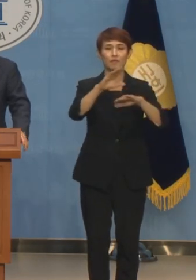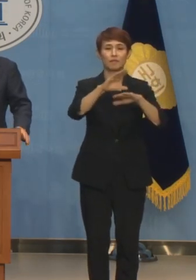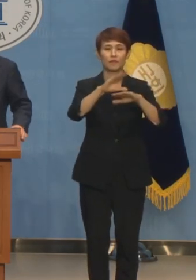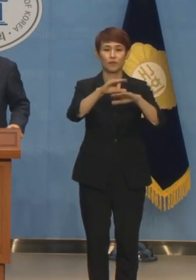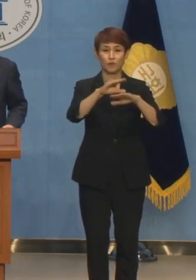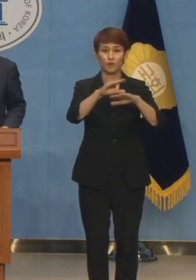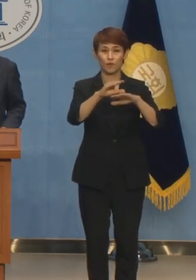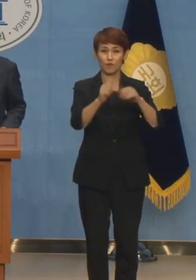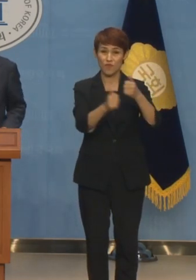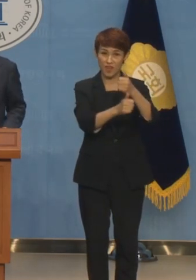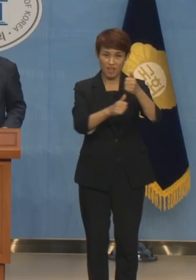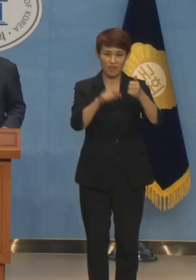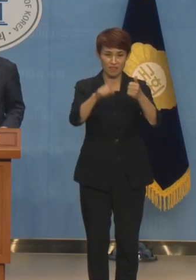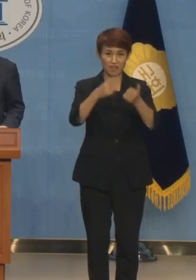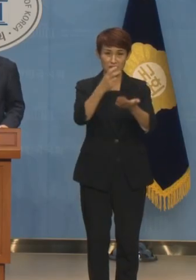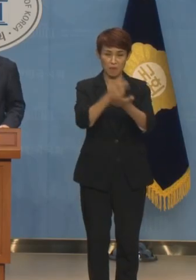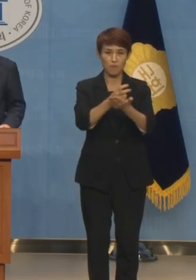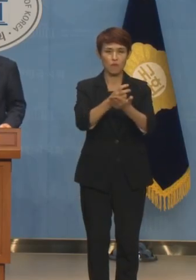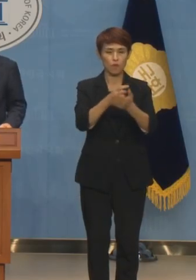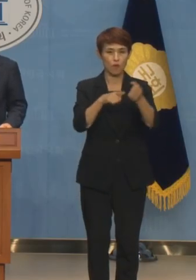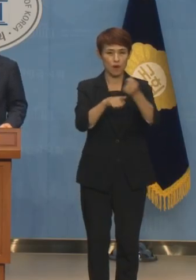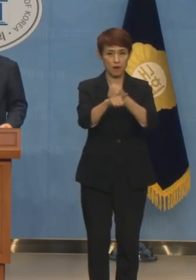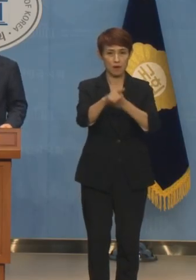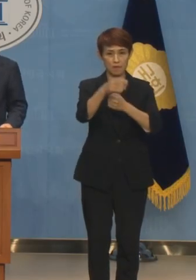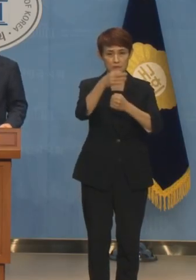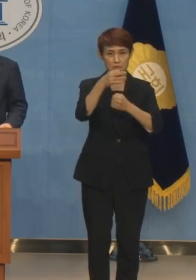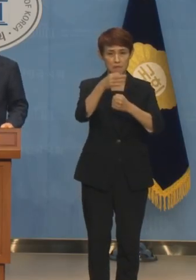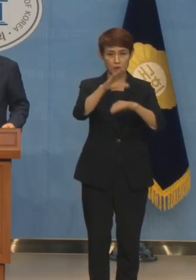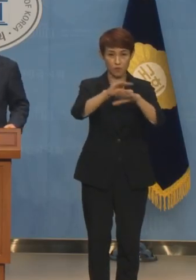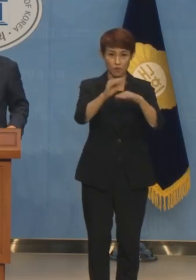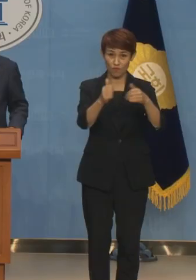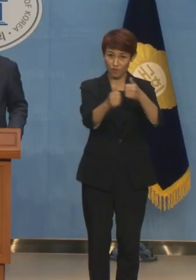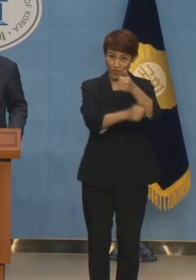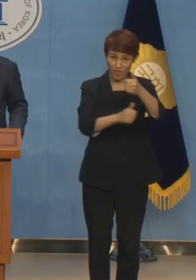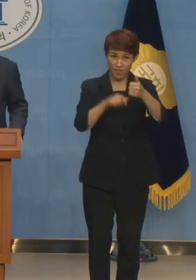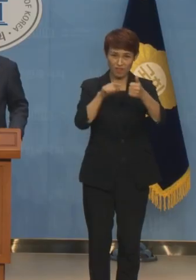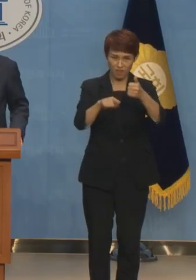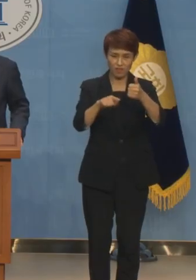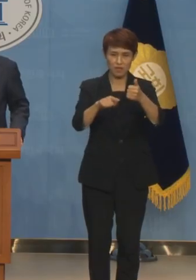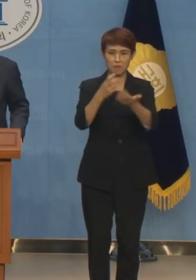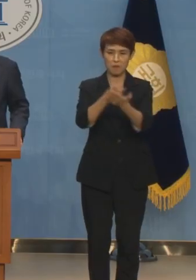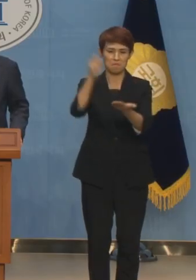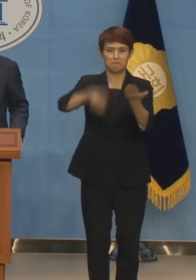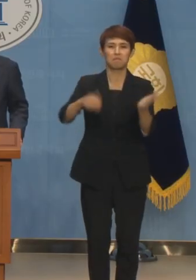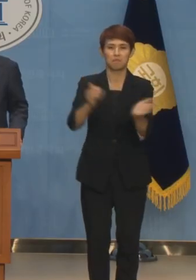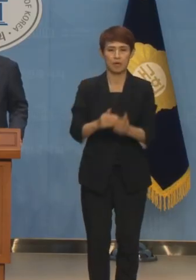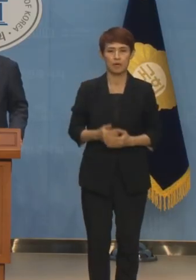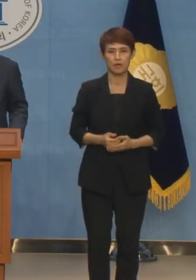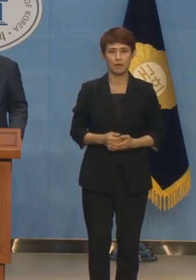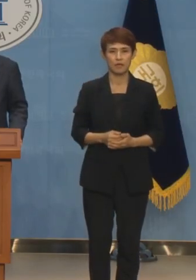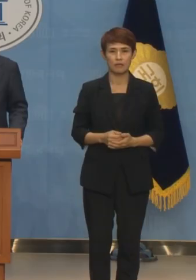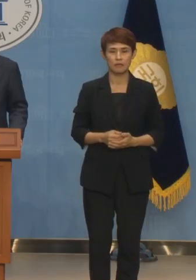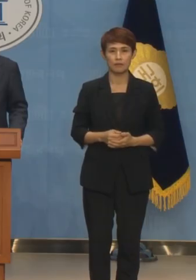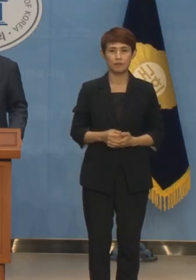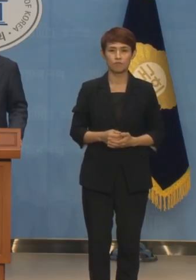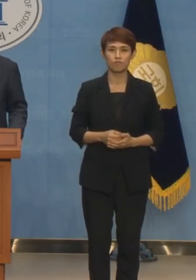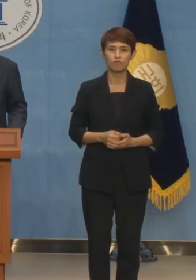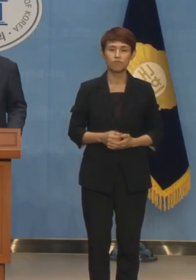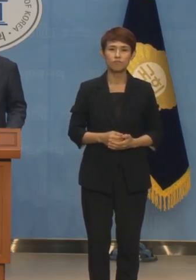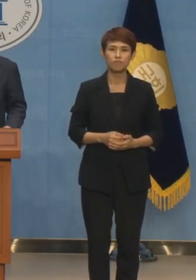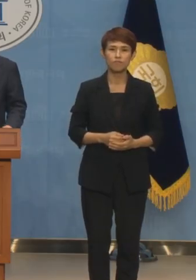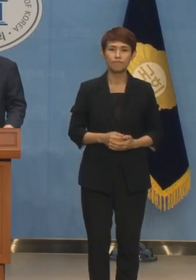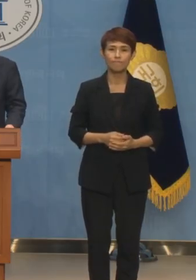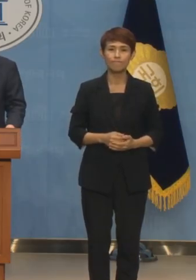해당 법률 개정안을 통과시켰습니다. 자기 모순의 민망함을 강행 처리로 화풀이하는